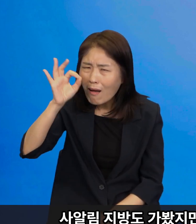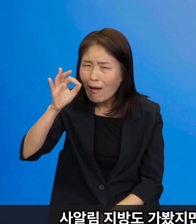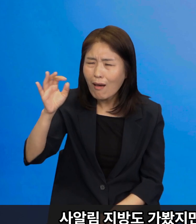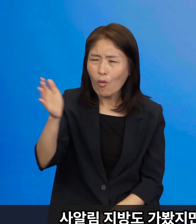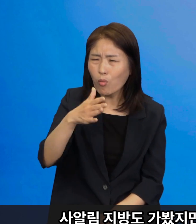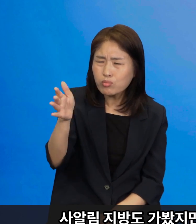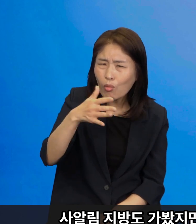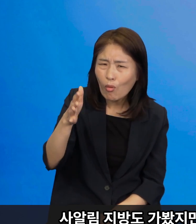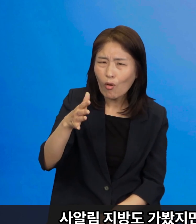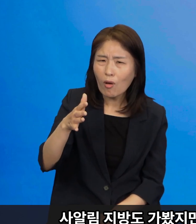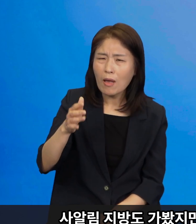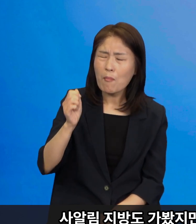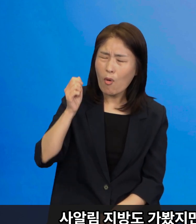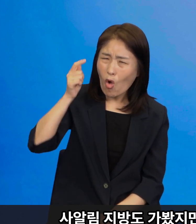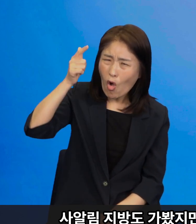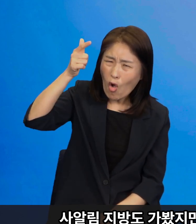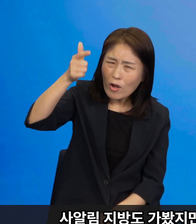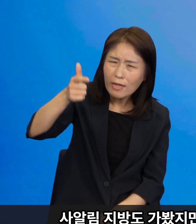이 수십 킬로를